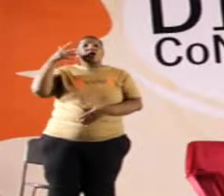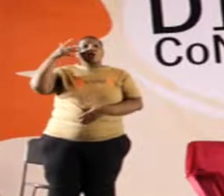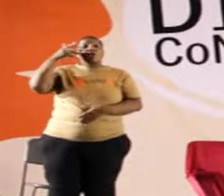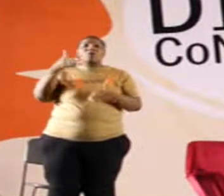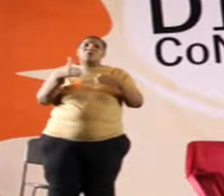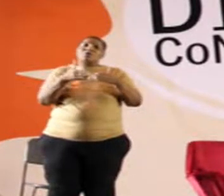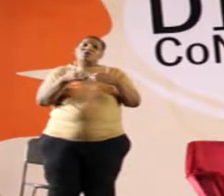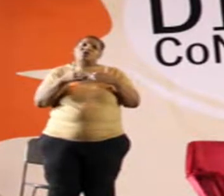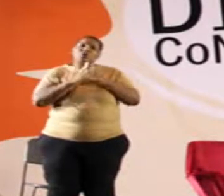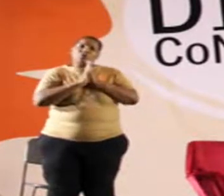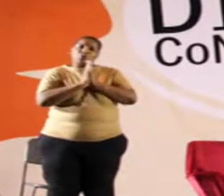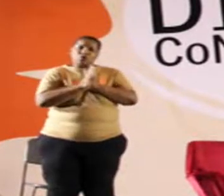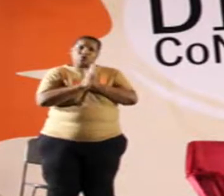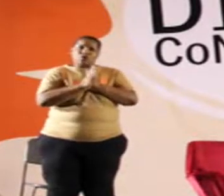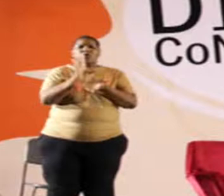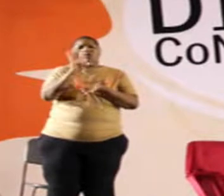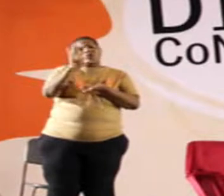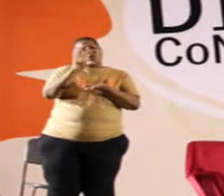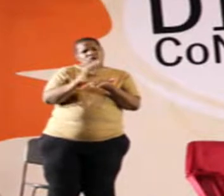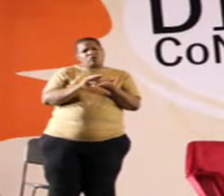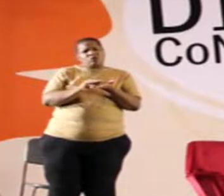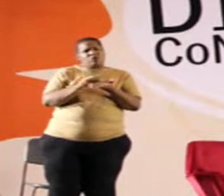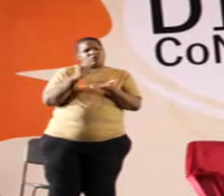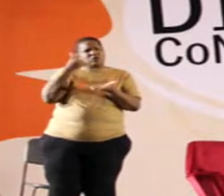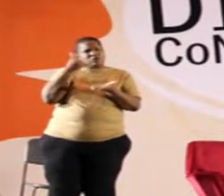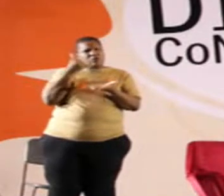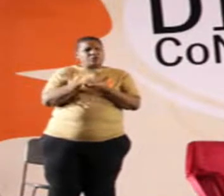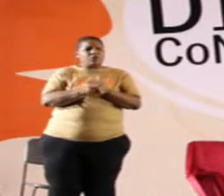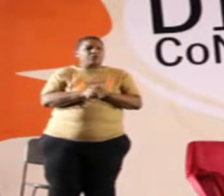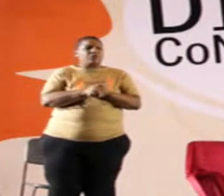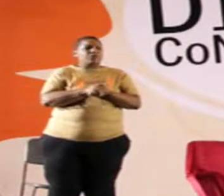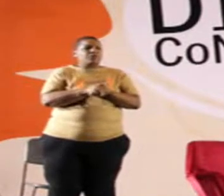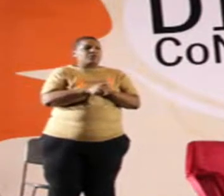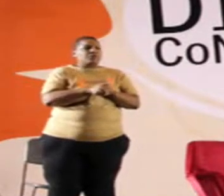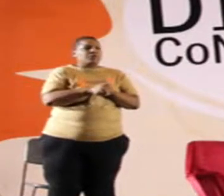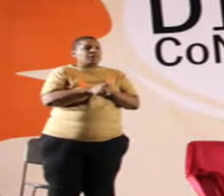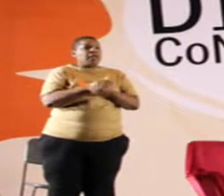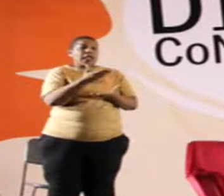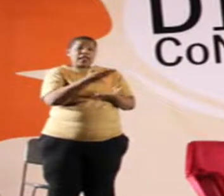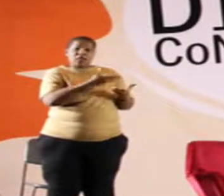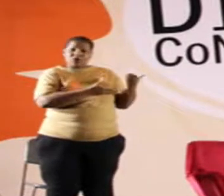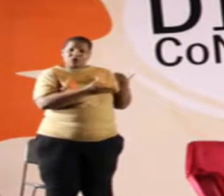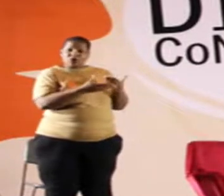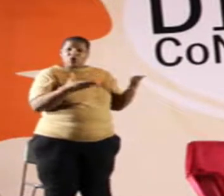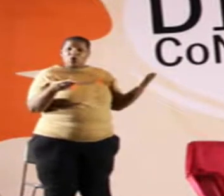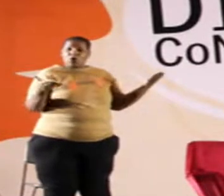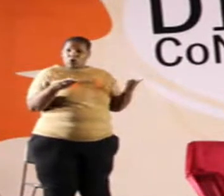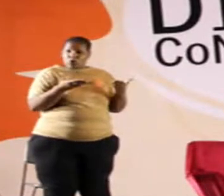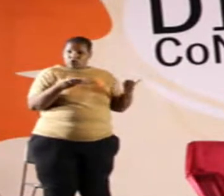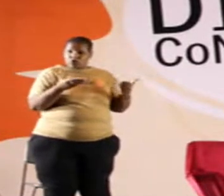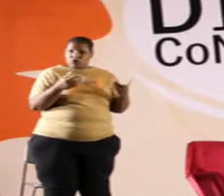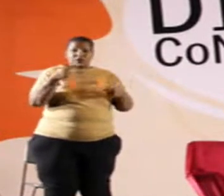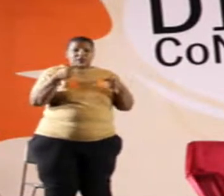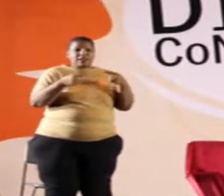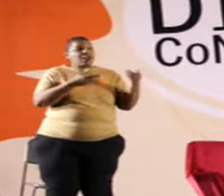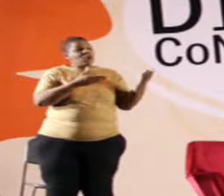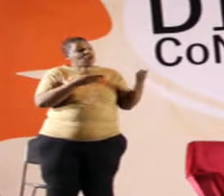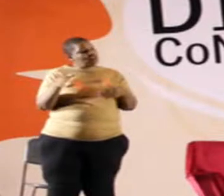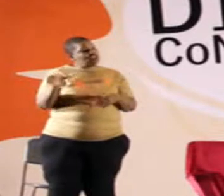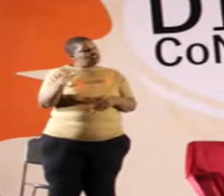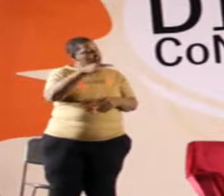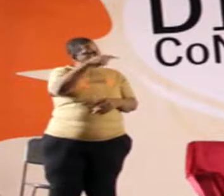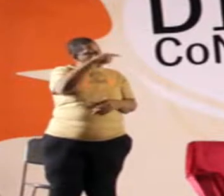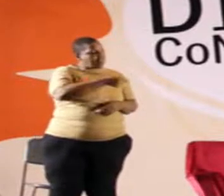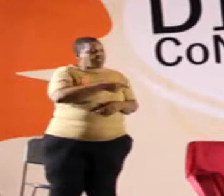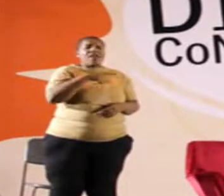a gentileza de desligarem os celulares. Para fazer a mediação deste debate, convido para subir ao